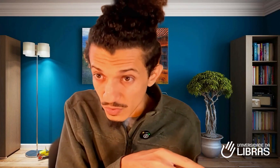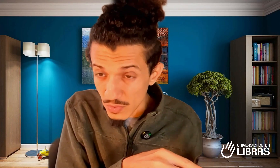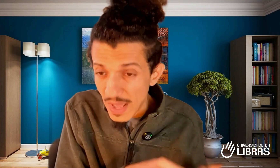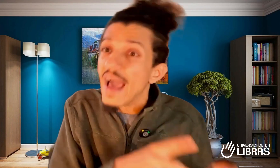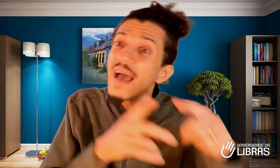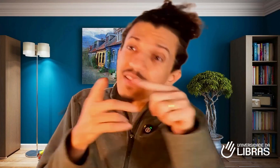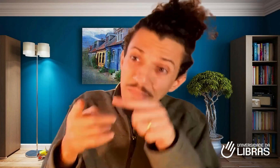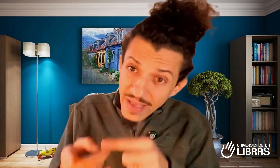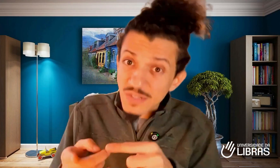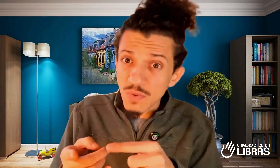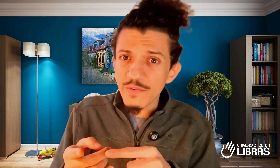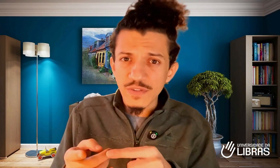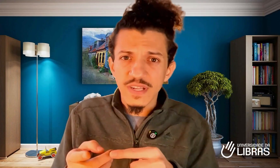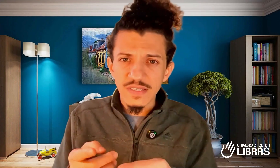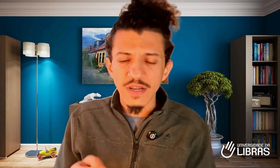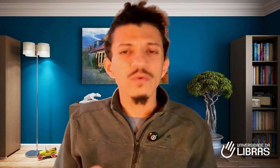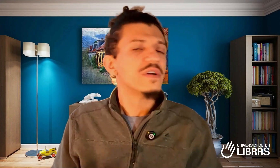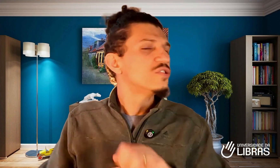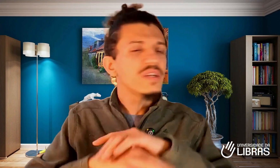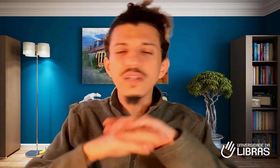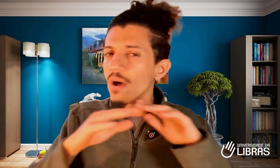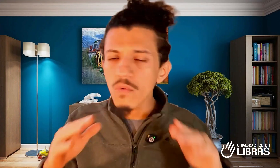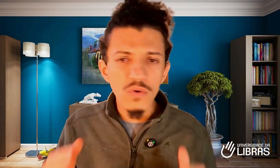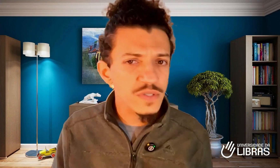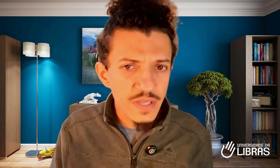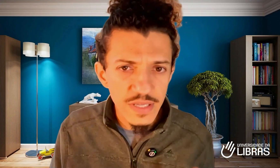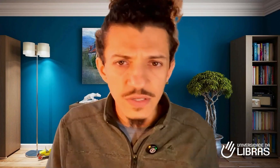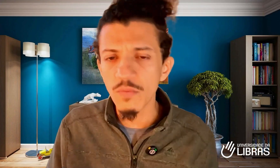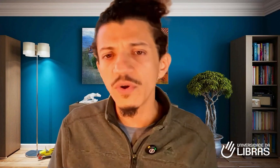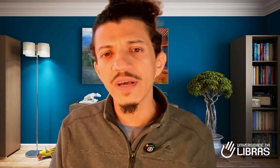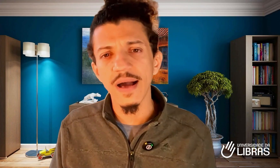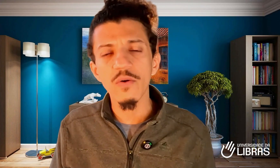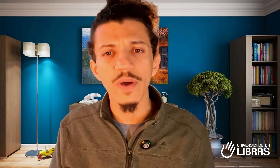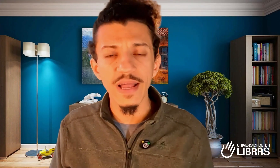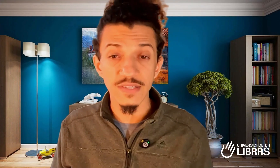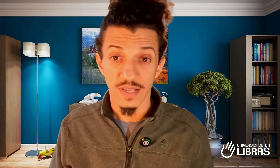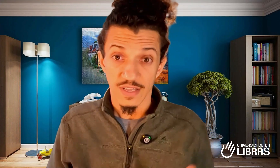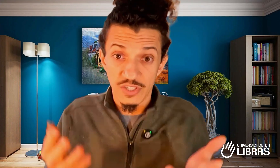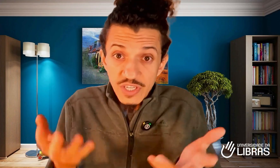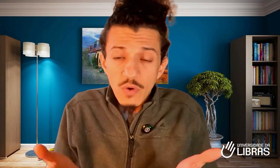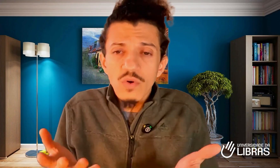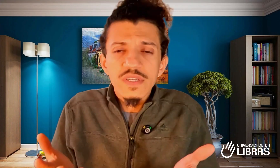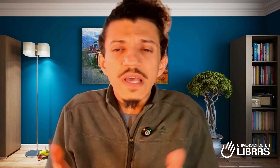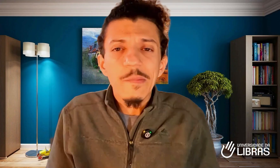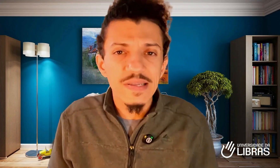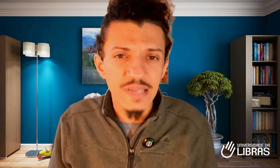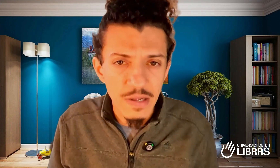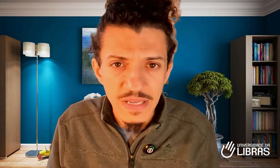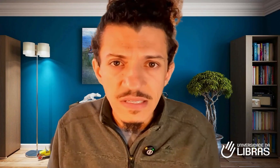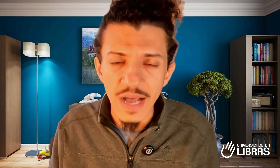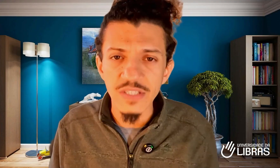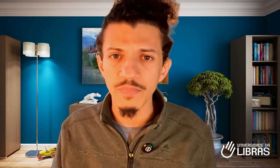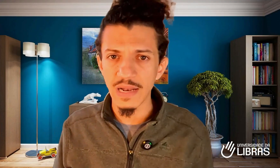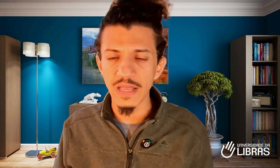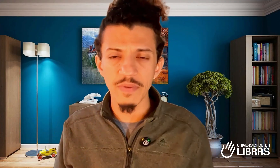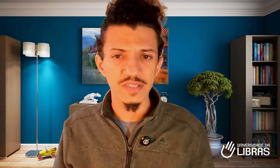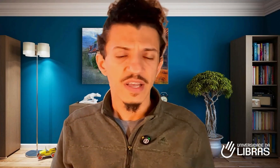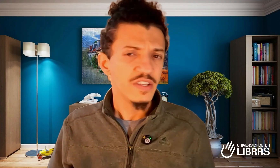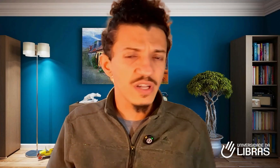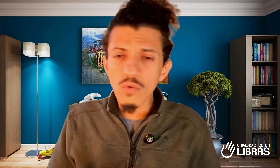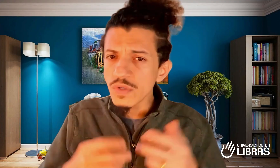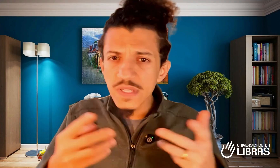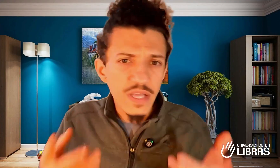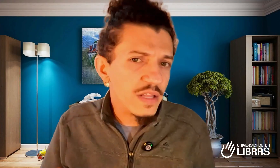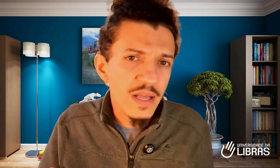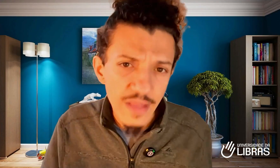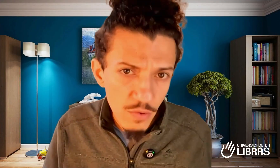do surdo é também a sua frustração de não conseguir se comunicar com eles, de não conseguir passar a mensagem para Libras, de